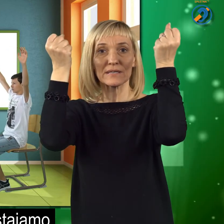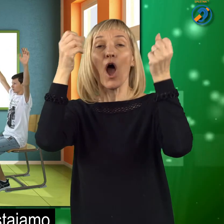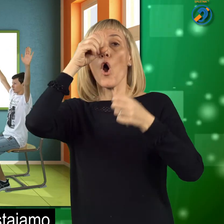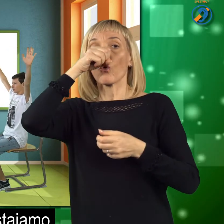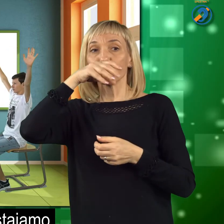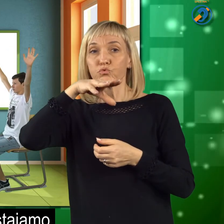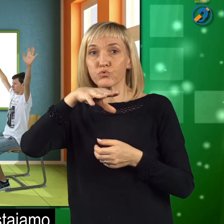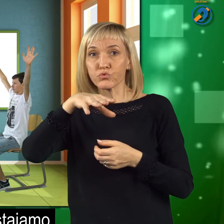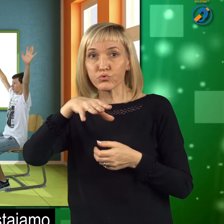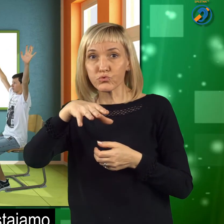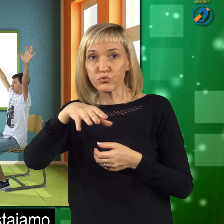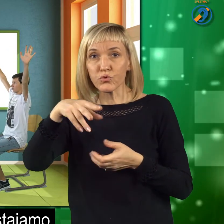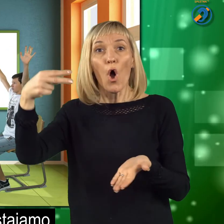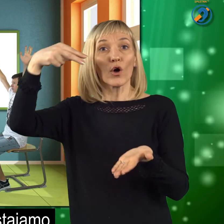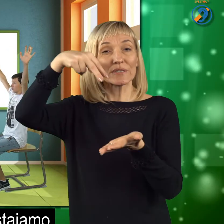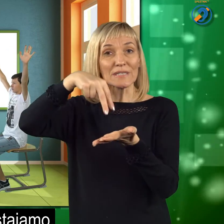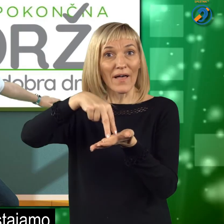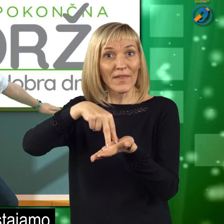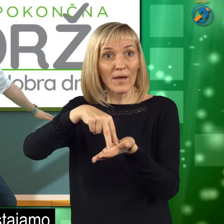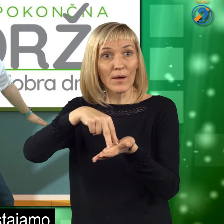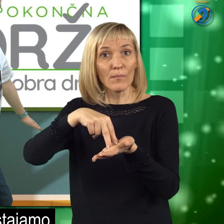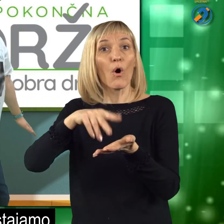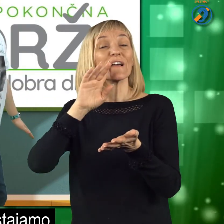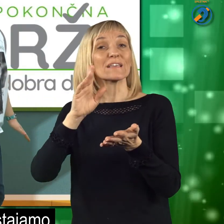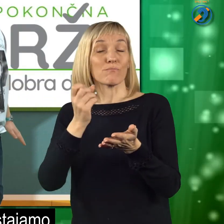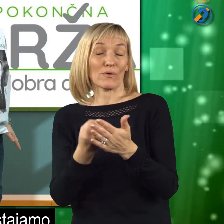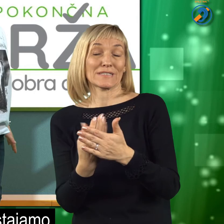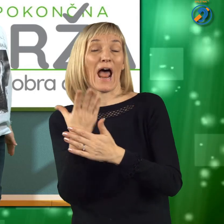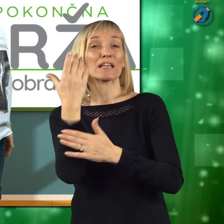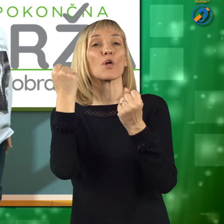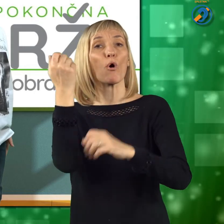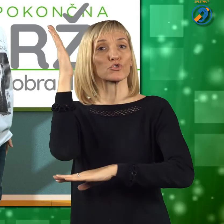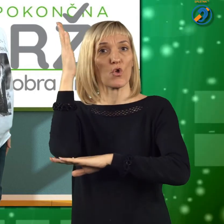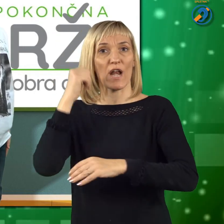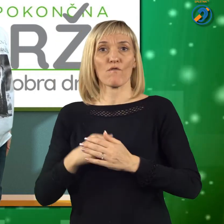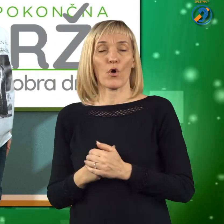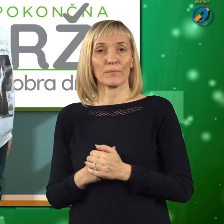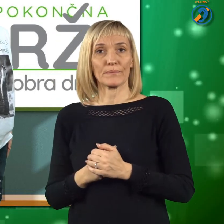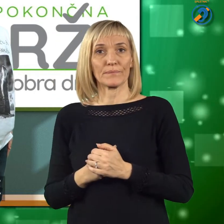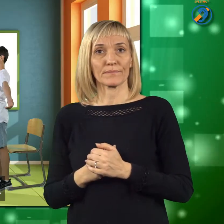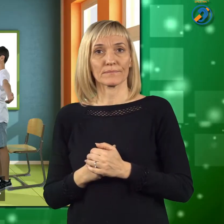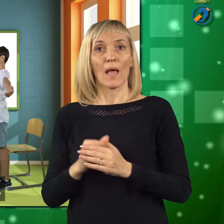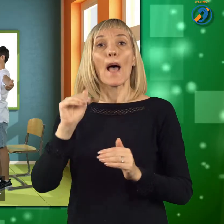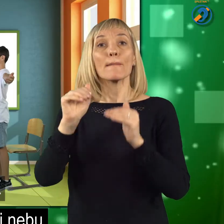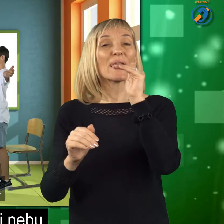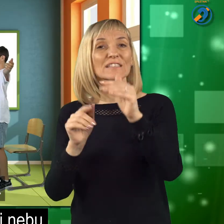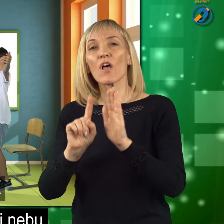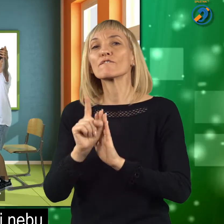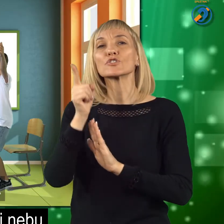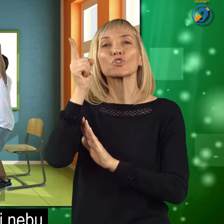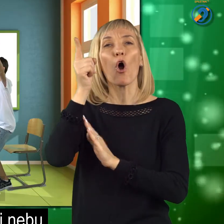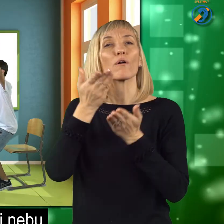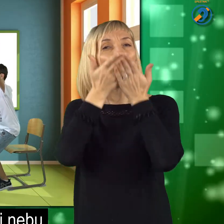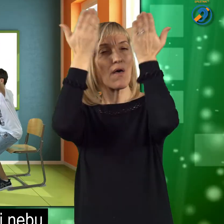stajamo. Počasi zraslo močno je drevo. Plezanje. Visoko